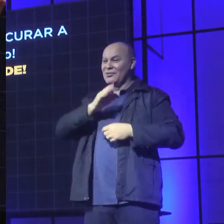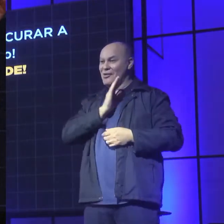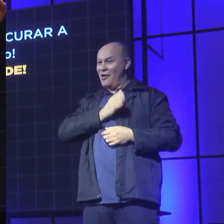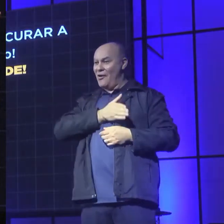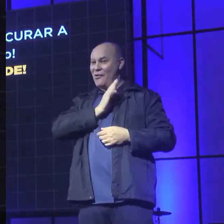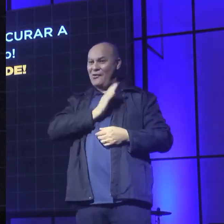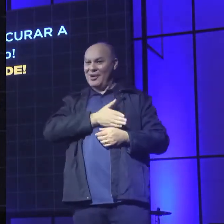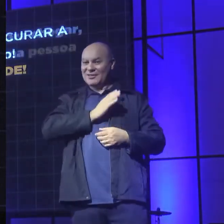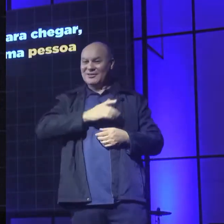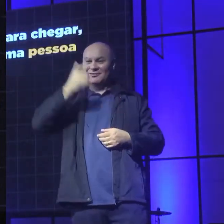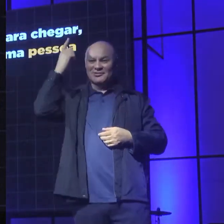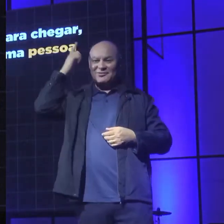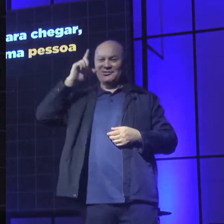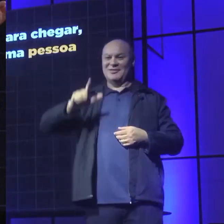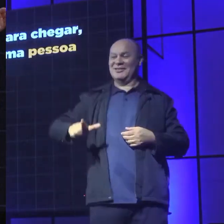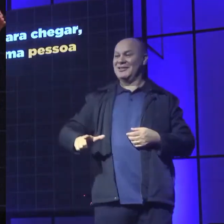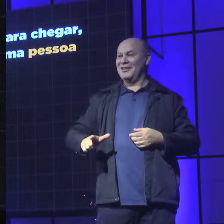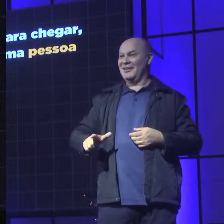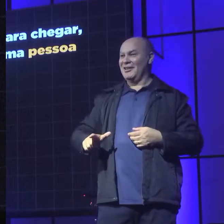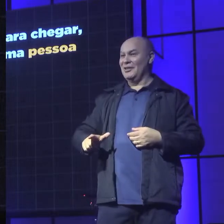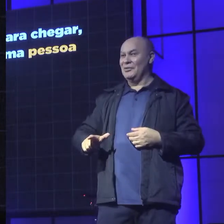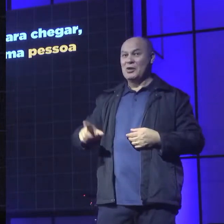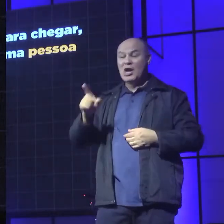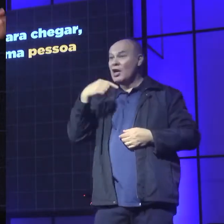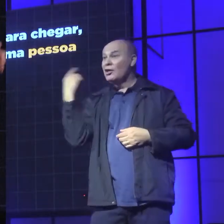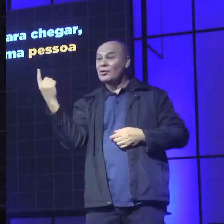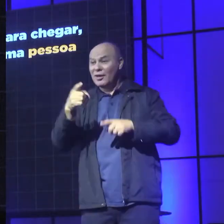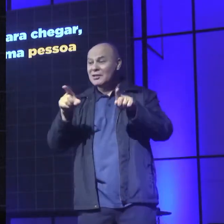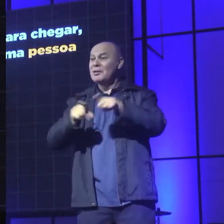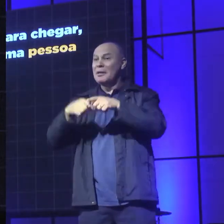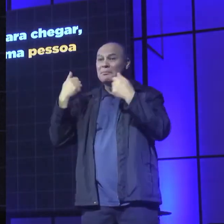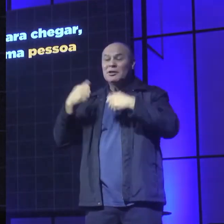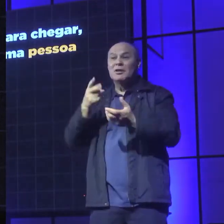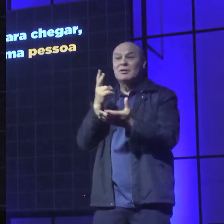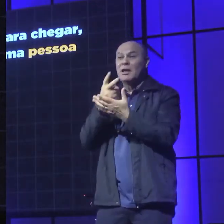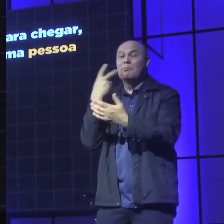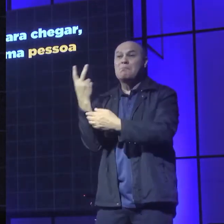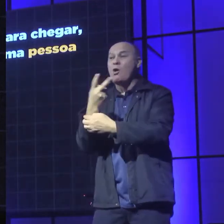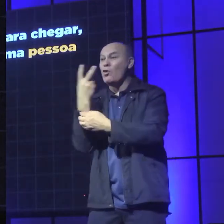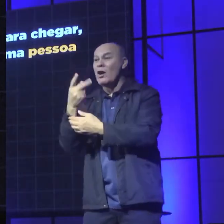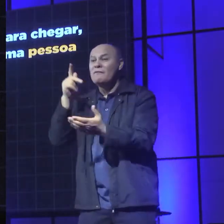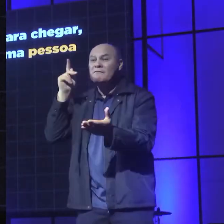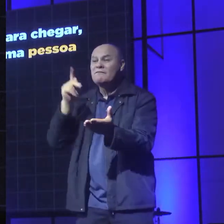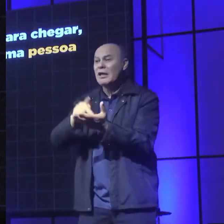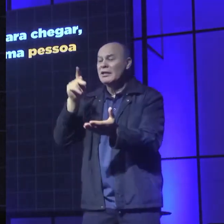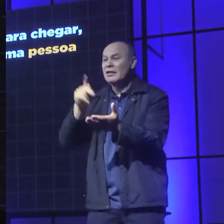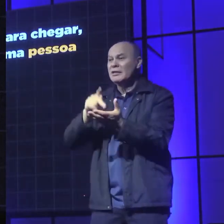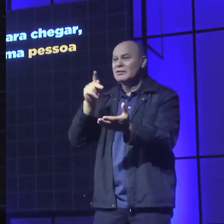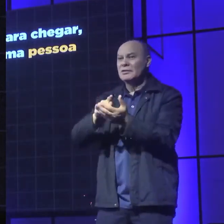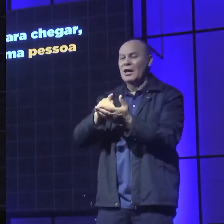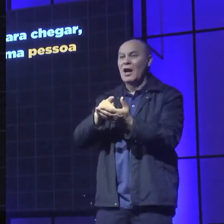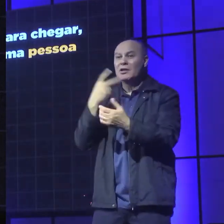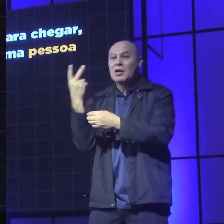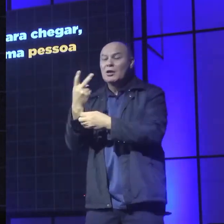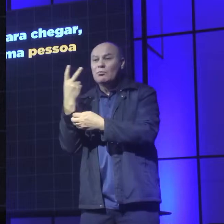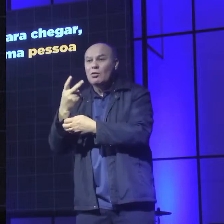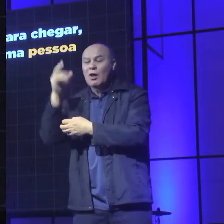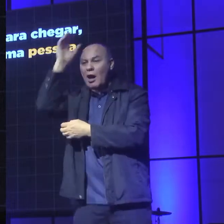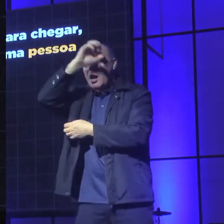se chegar, um lugar para se alcançar, um lugar para se estar. A verdade nunca foi uma coisa para você